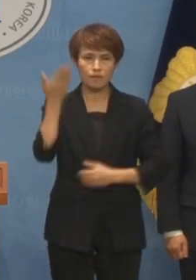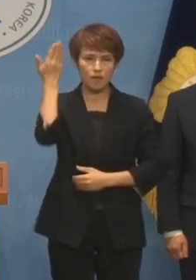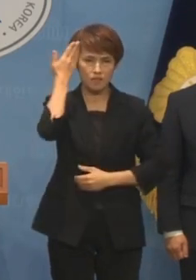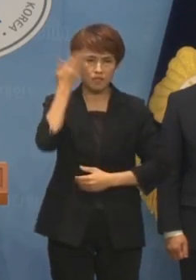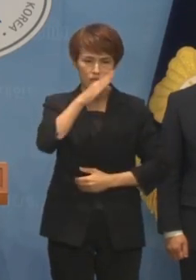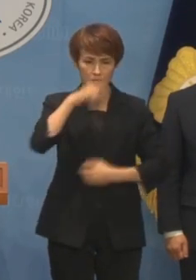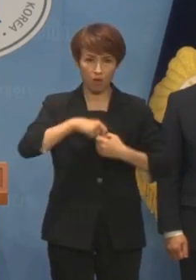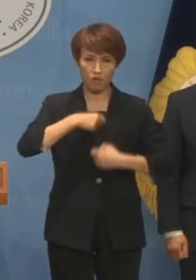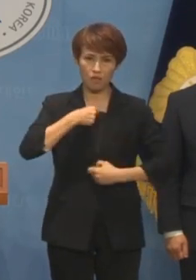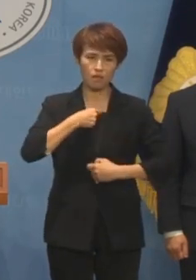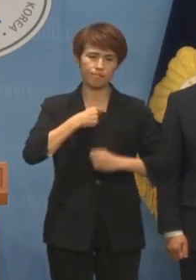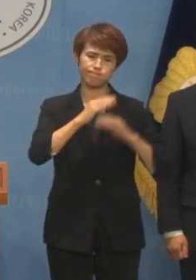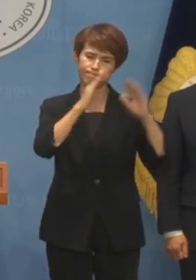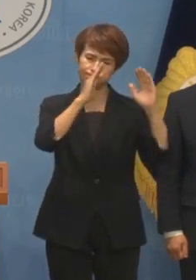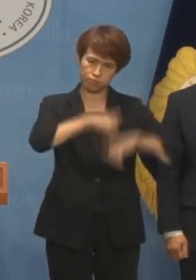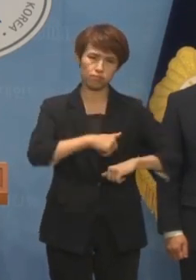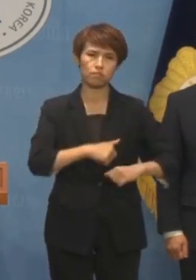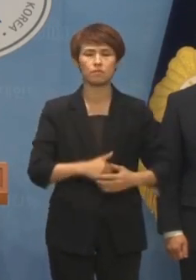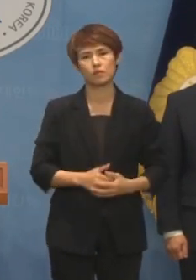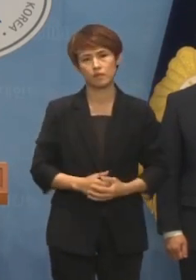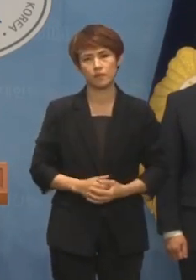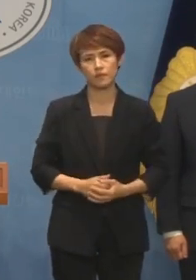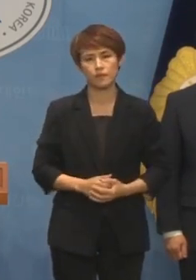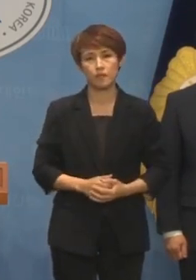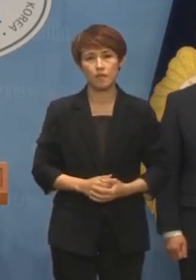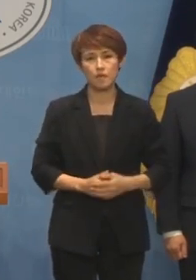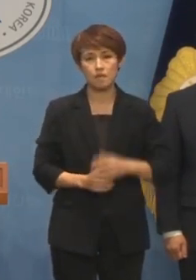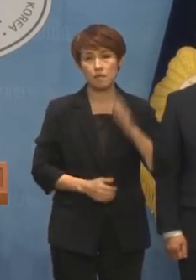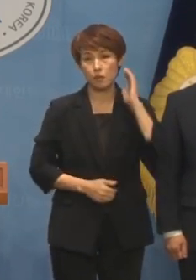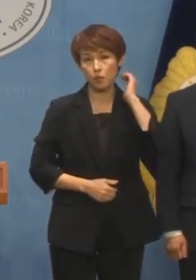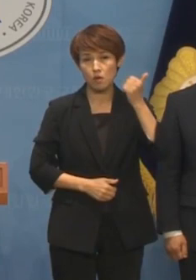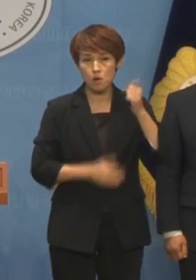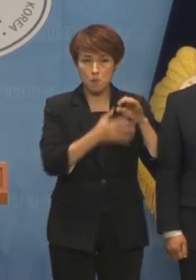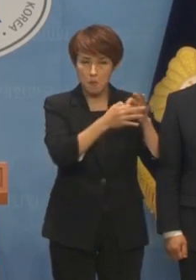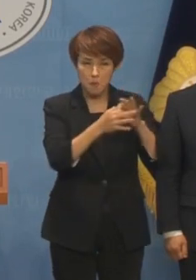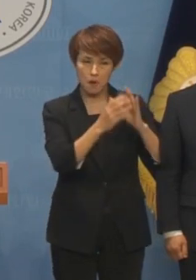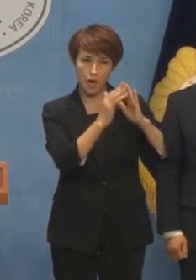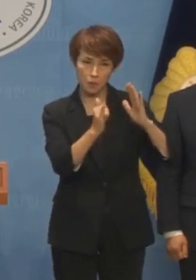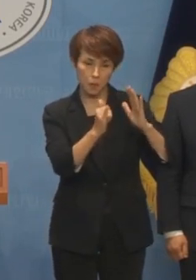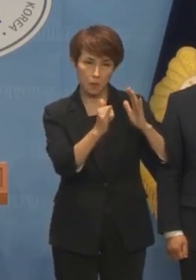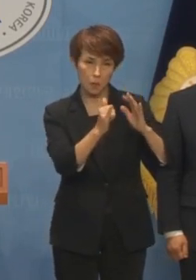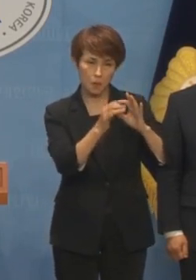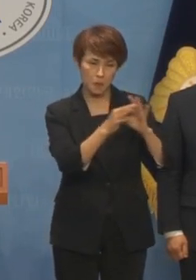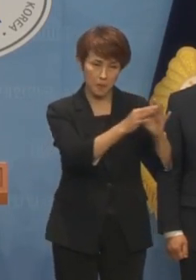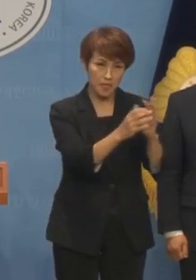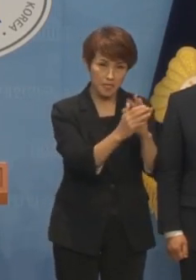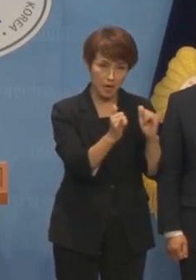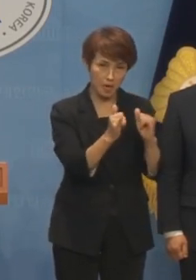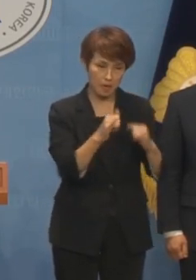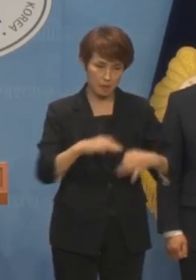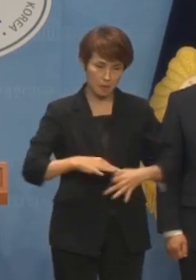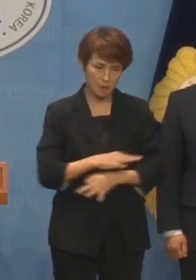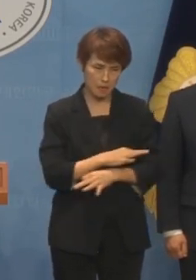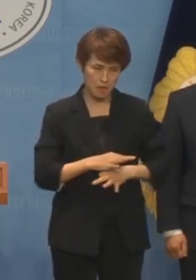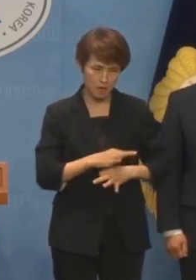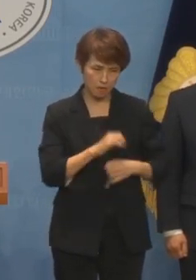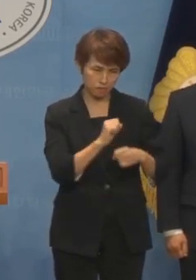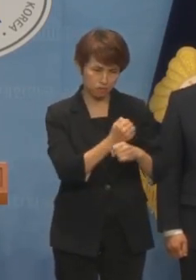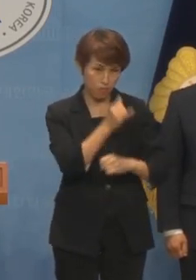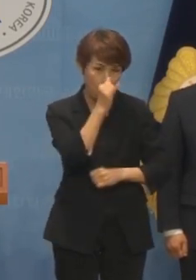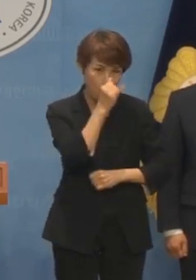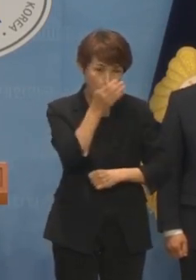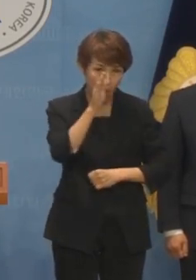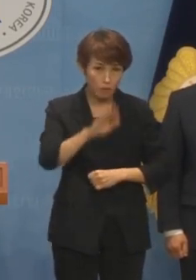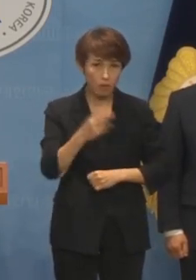정의는 무너져 내렸습니다. 대통령 가족 및 측근들은 숱한 비리 의혹에도 제대로